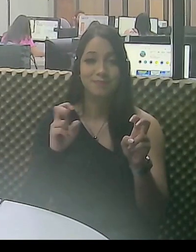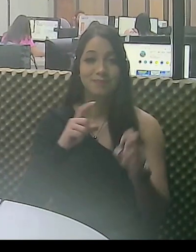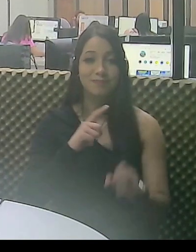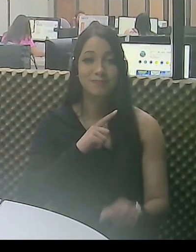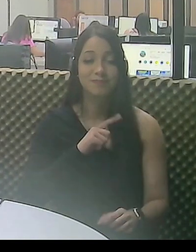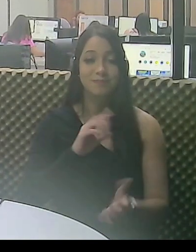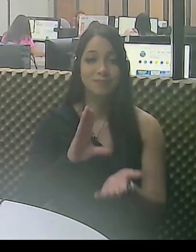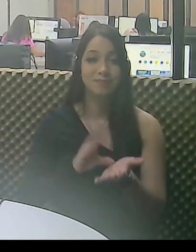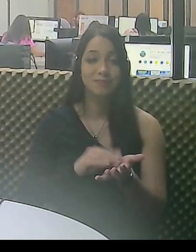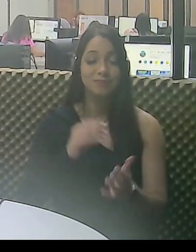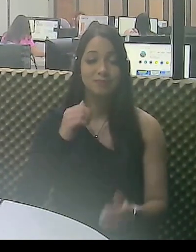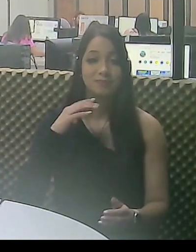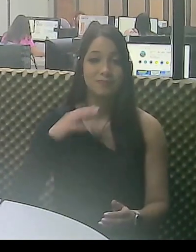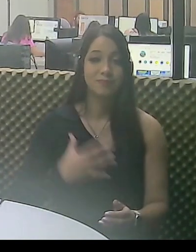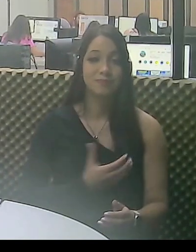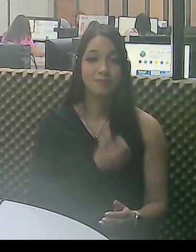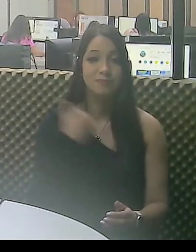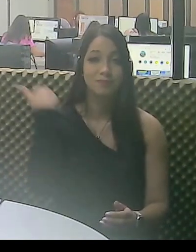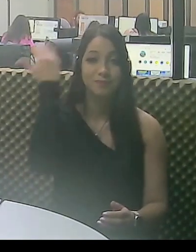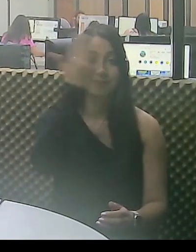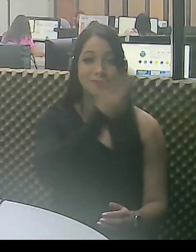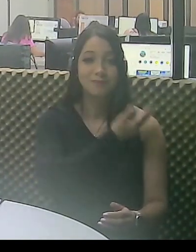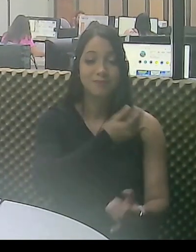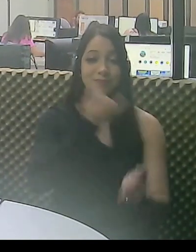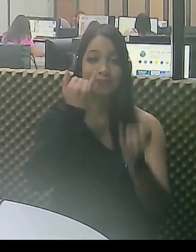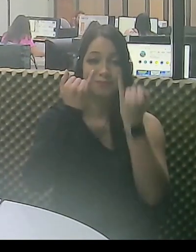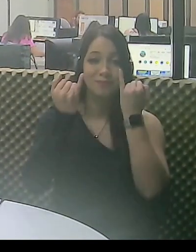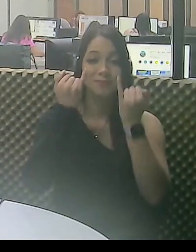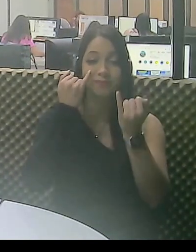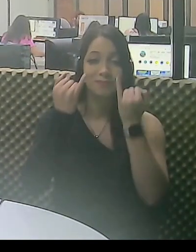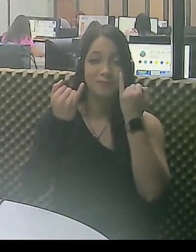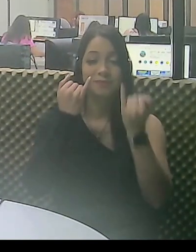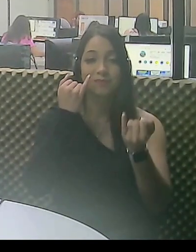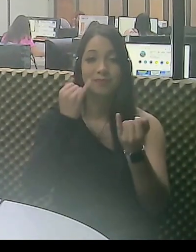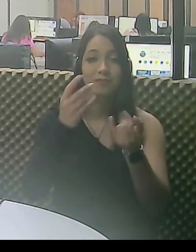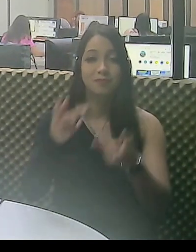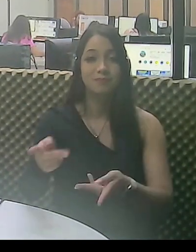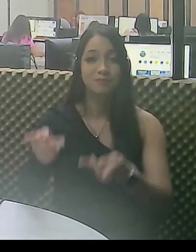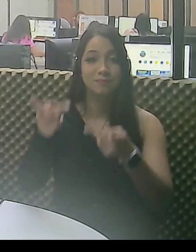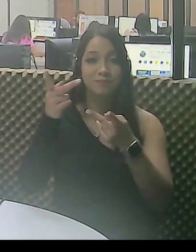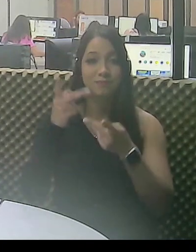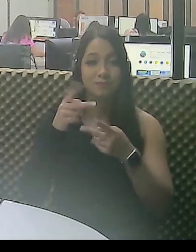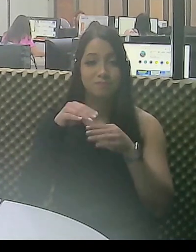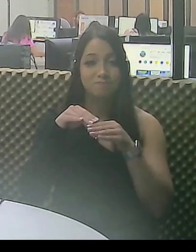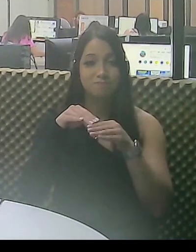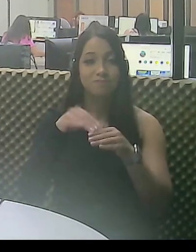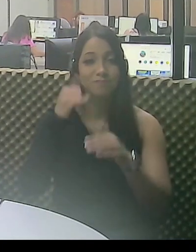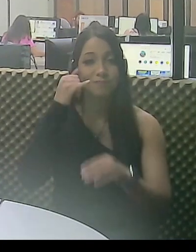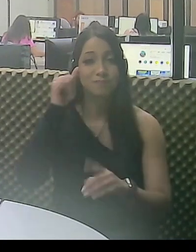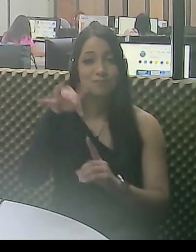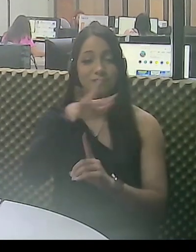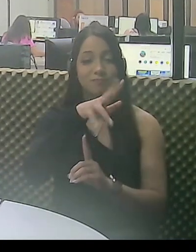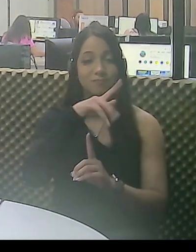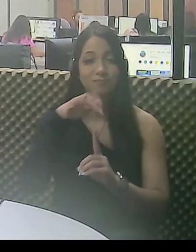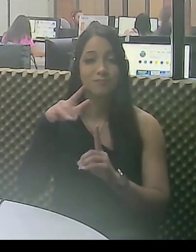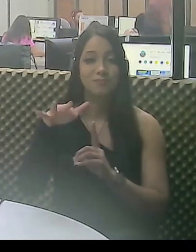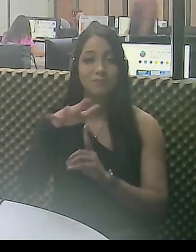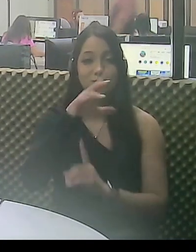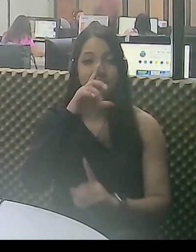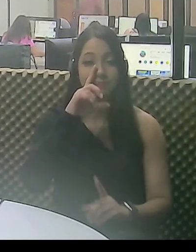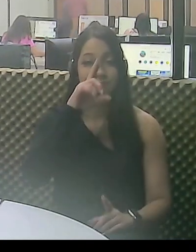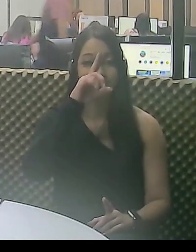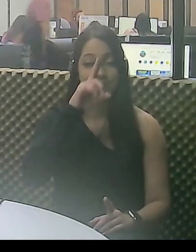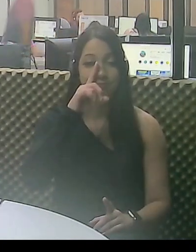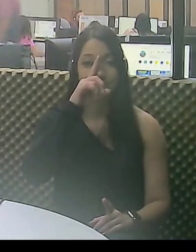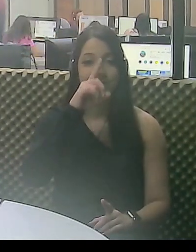o aplicativo Salve Maria e informações sobre como lidar, acolher, intervir e evitar situações que causem